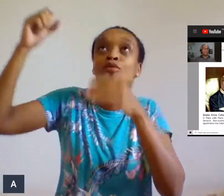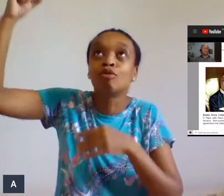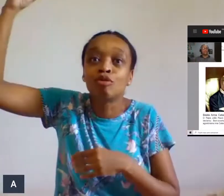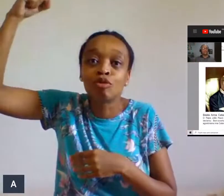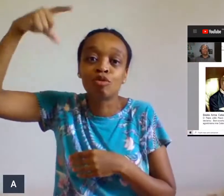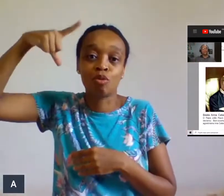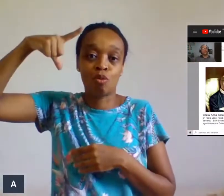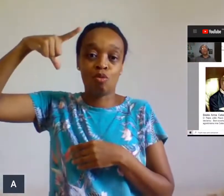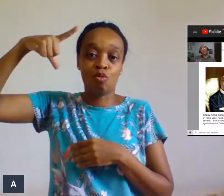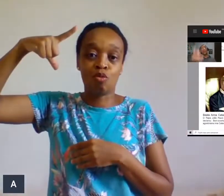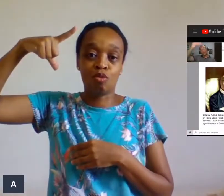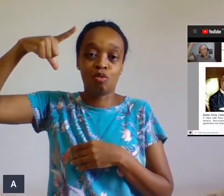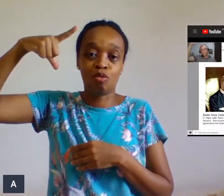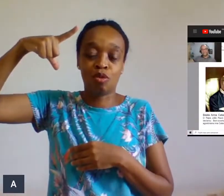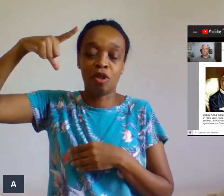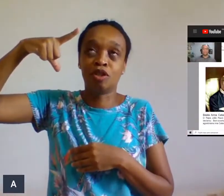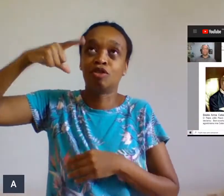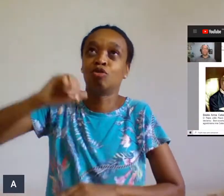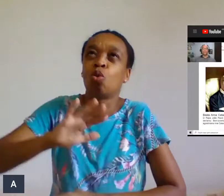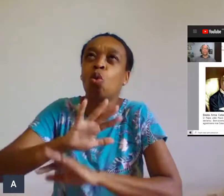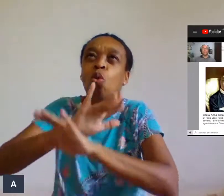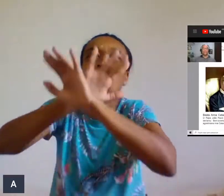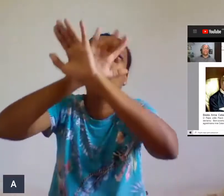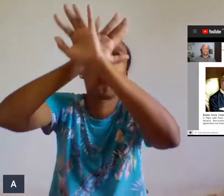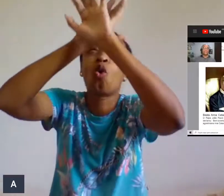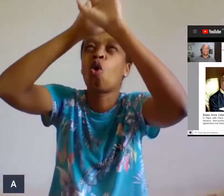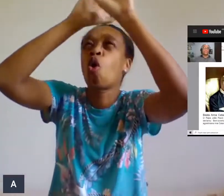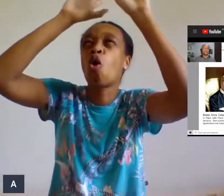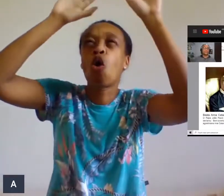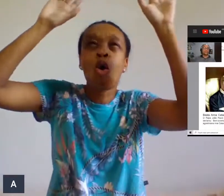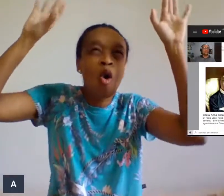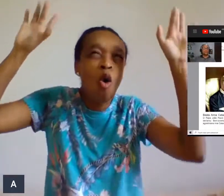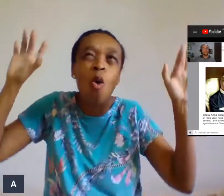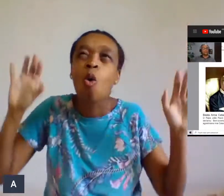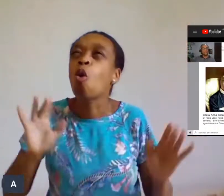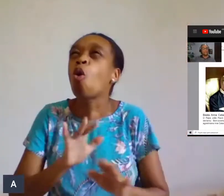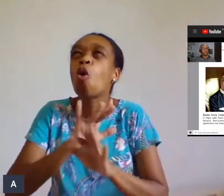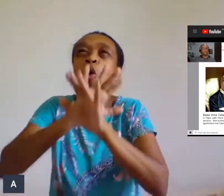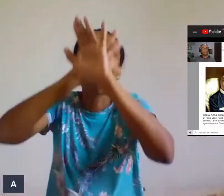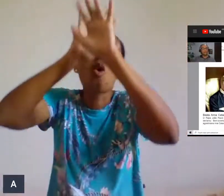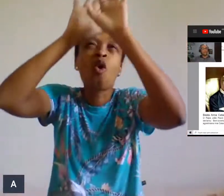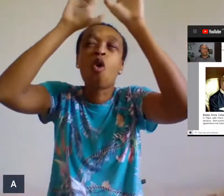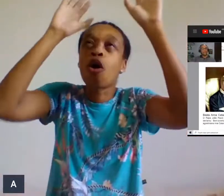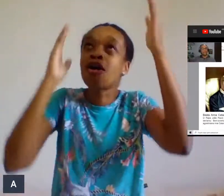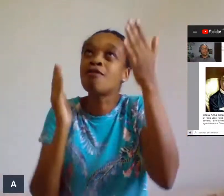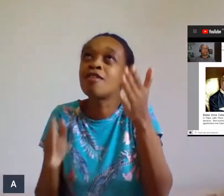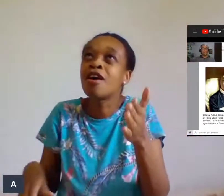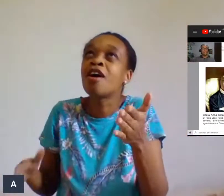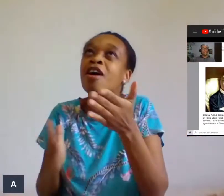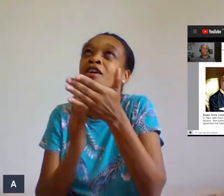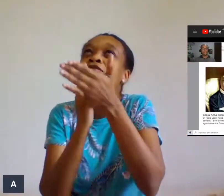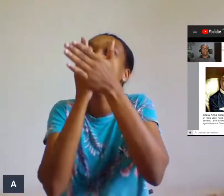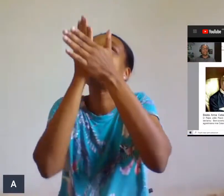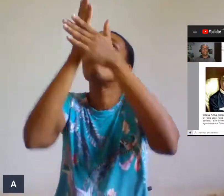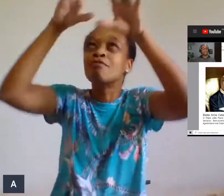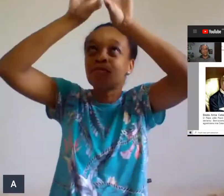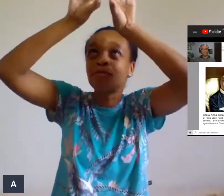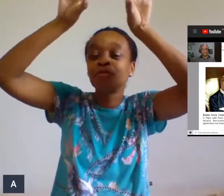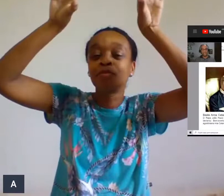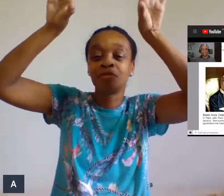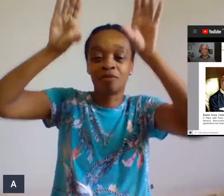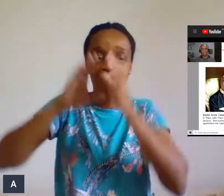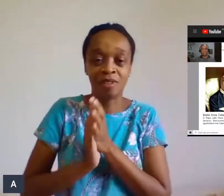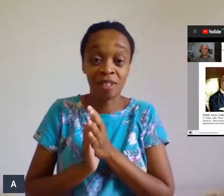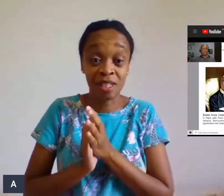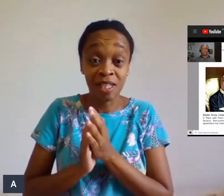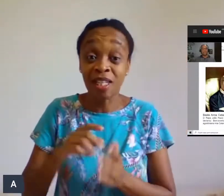Maria, subindo com glória sempre maior em direção às alturas do céu. E então a Virgem Santíssima, tomada